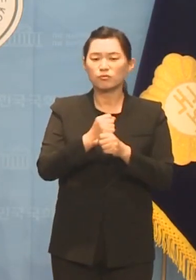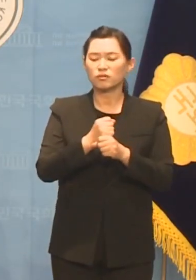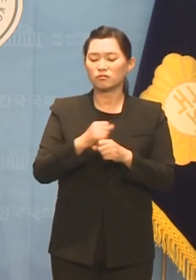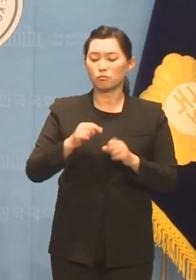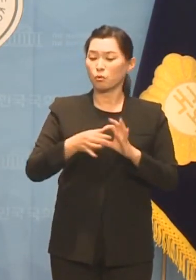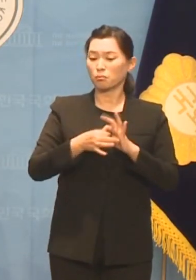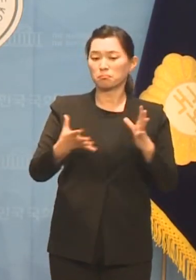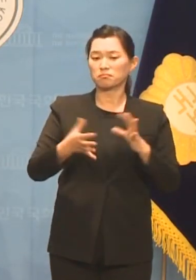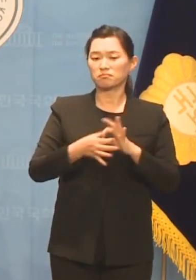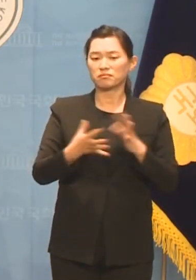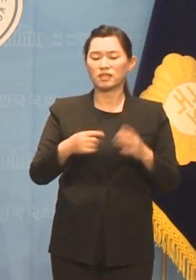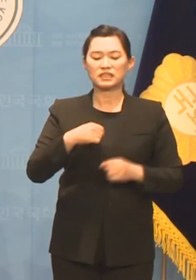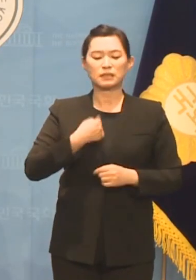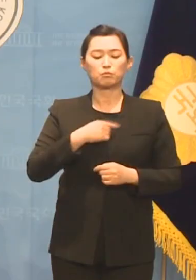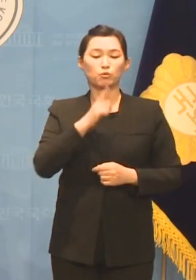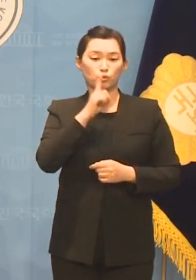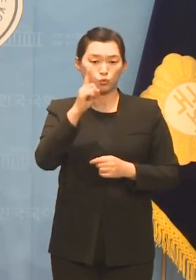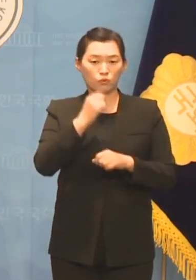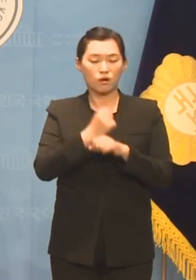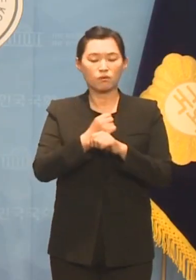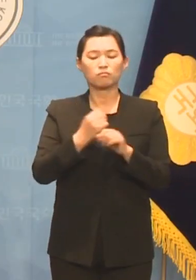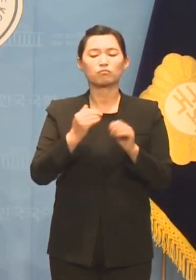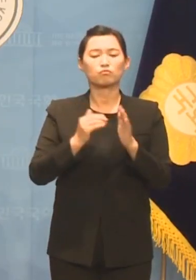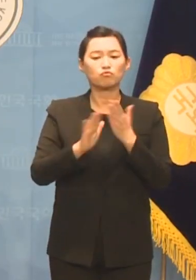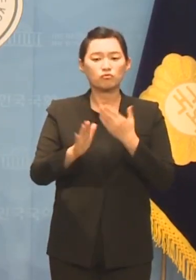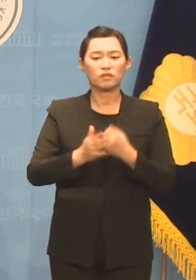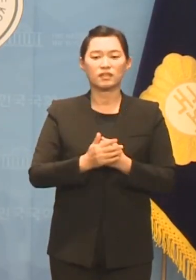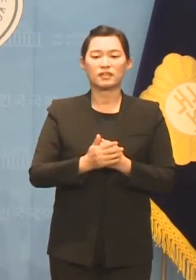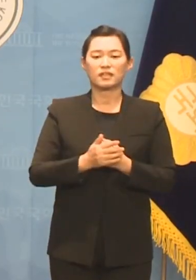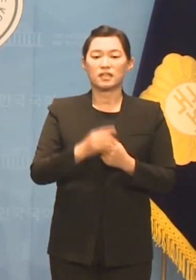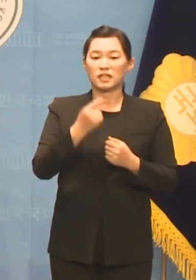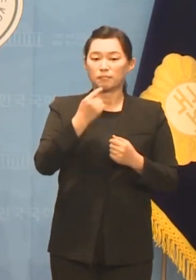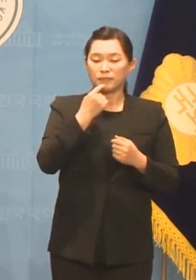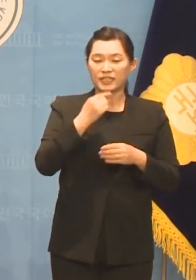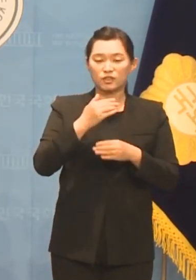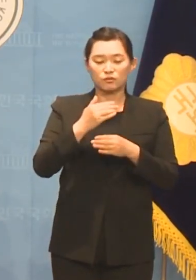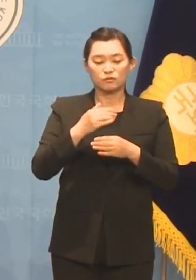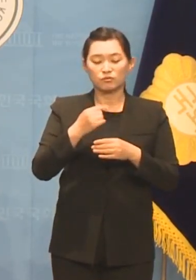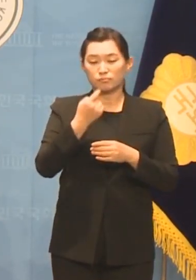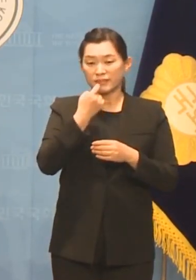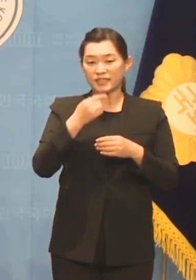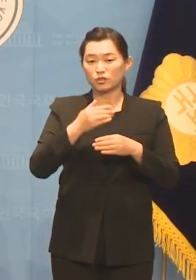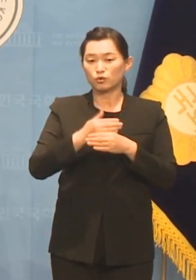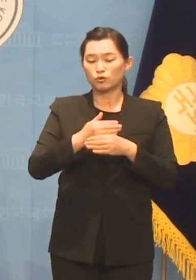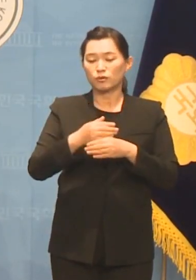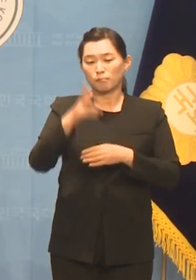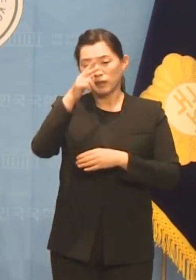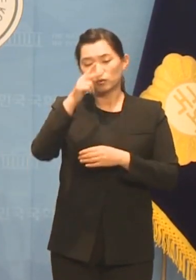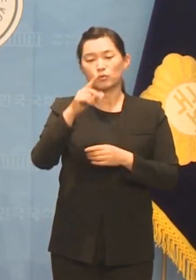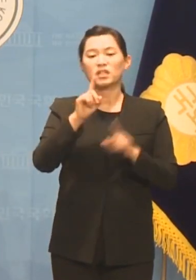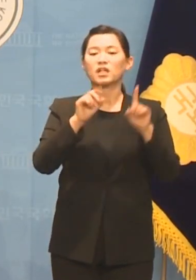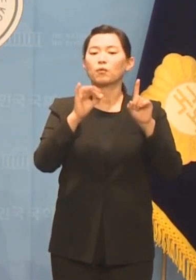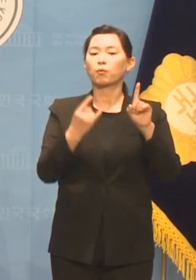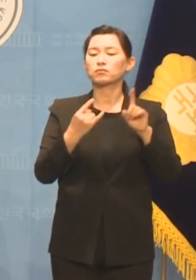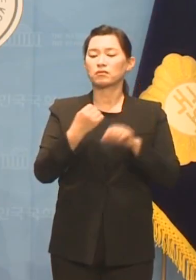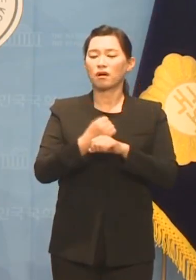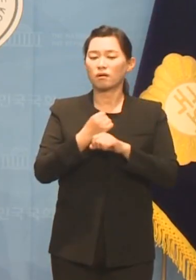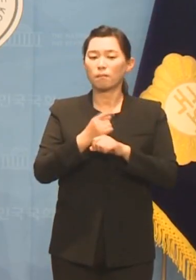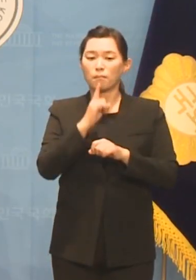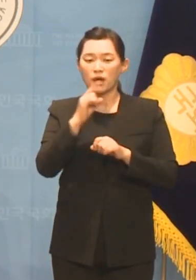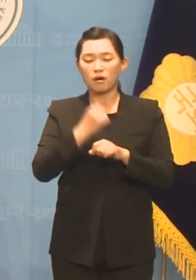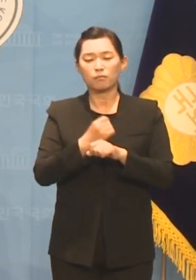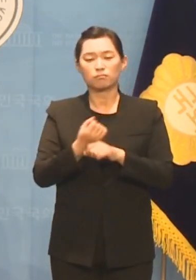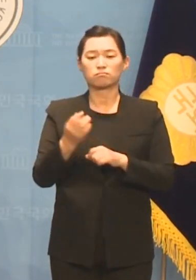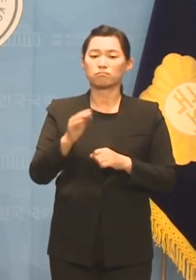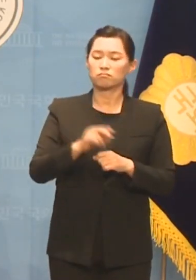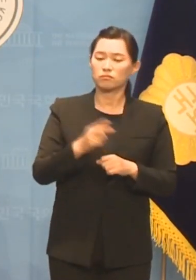내용의 셀프 신고를 한 후 자신을 민주파출소 제1호 제보자로 홍보하였고 다음 날인 1월